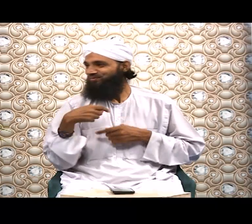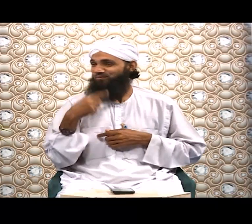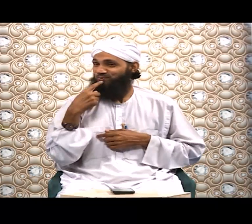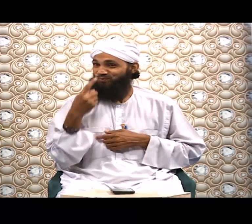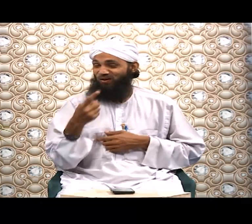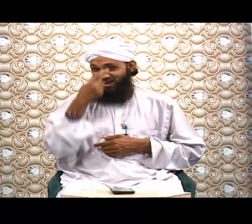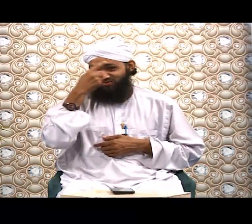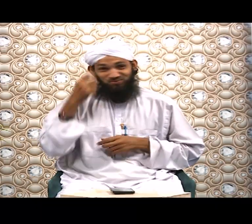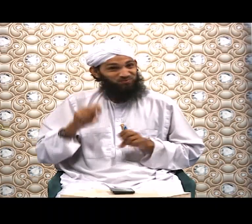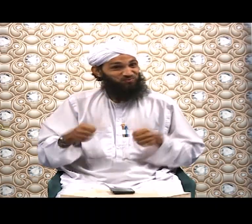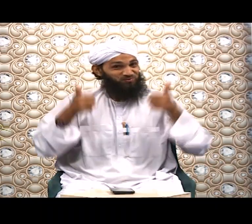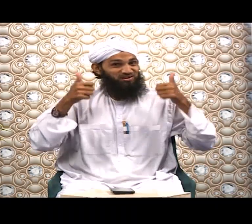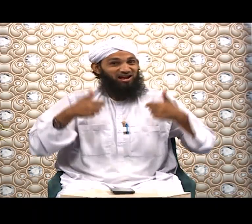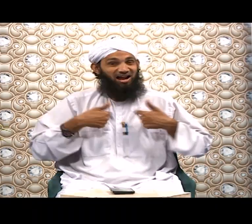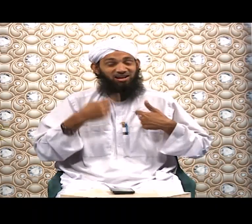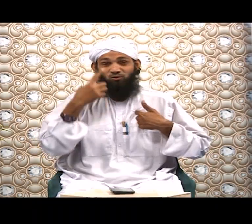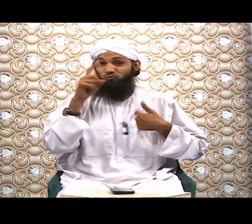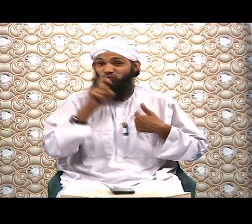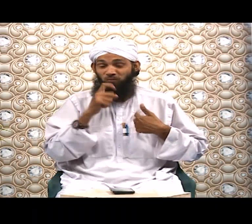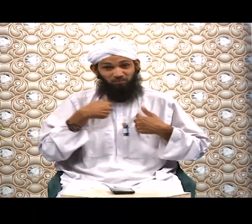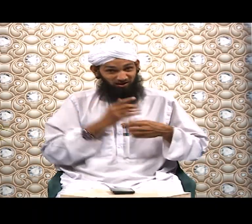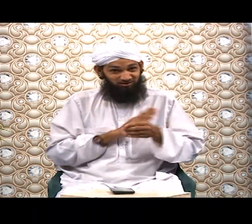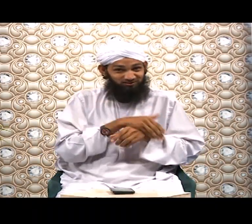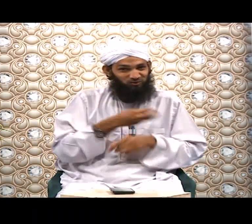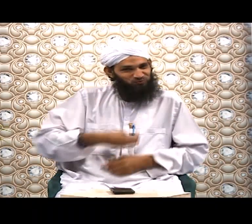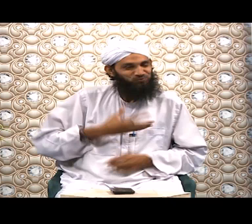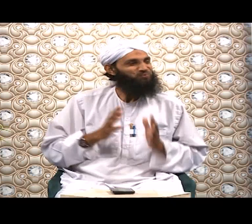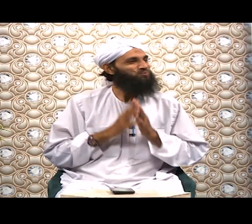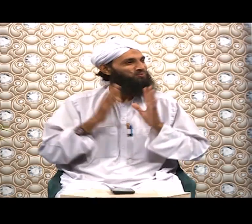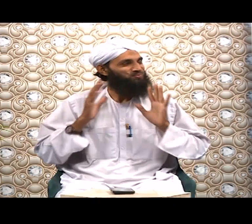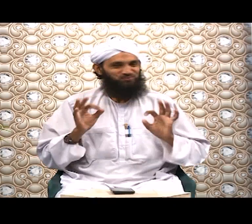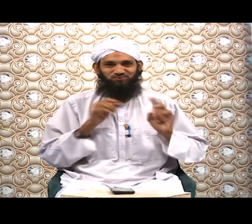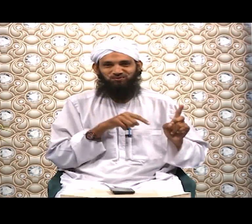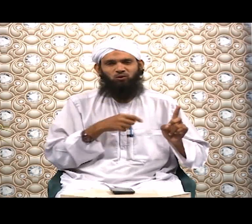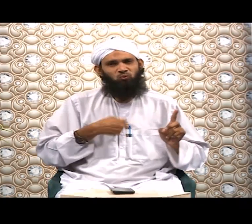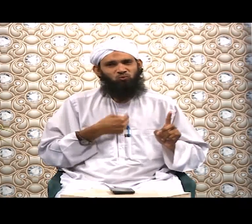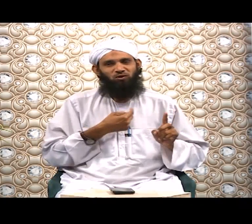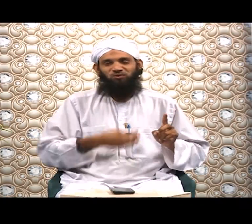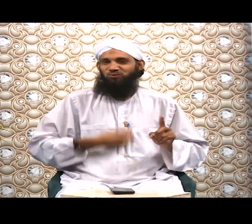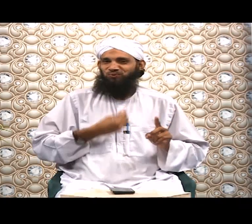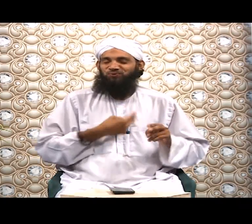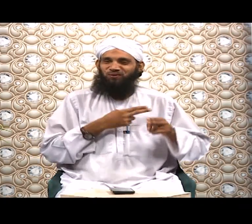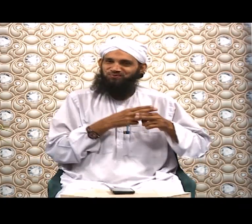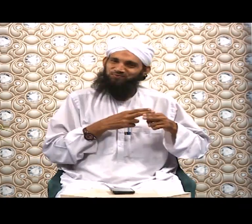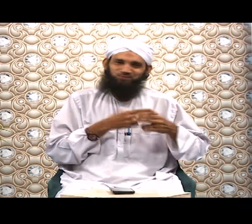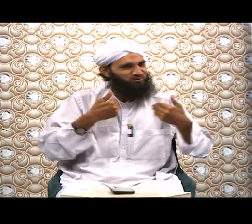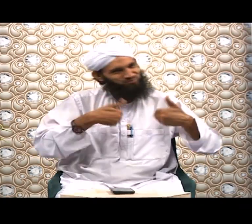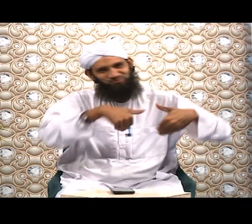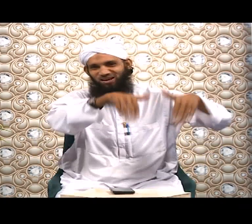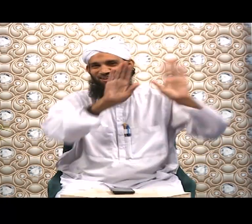قسمتی کہ اللہ پاک نے میری قربانی کو طلب فرمایا ہے، اور بخوشی اللہ پاک کی راہ میں قربان ہونے کے لیے تیار ہو گئے۔ اس